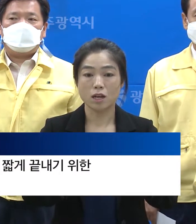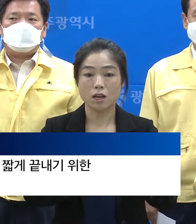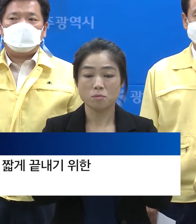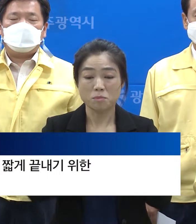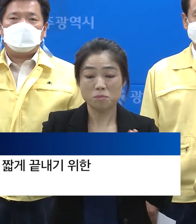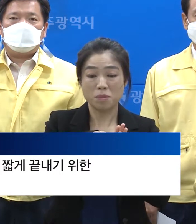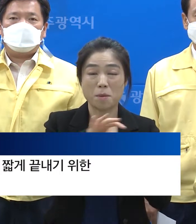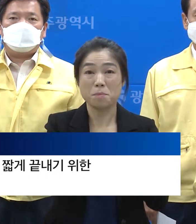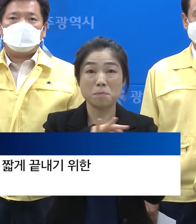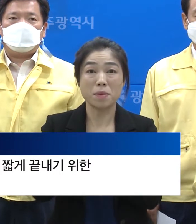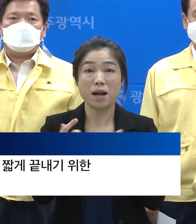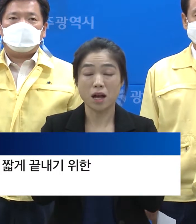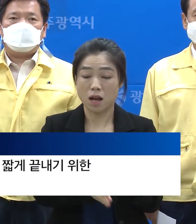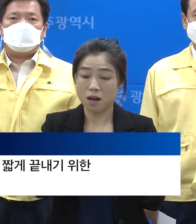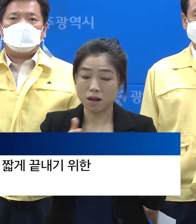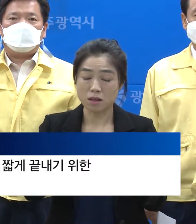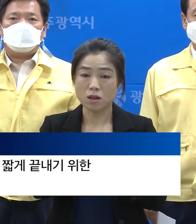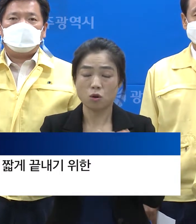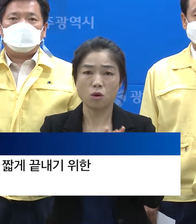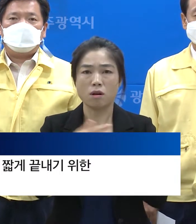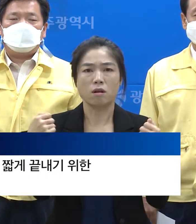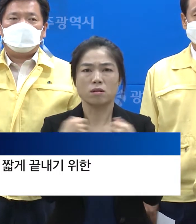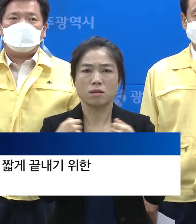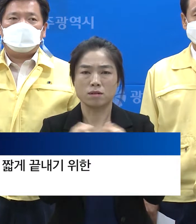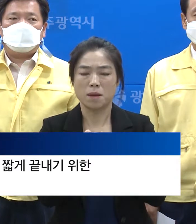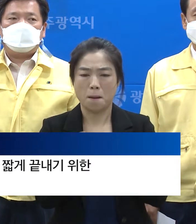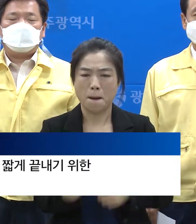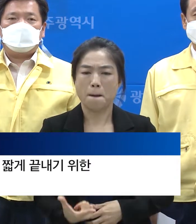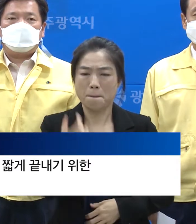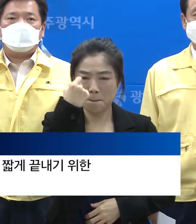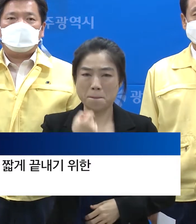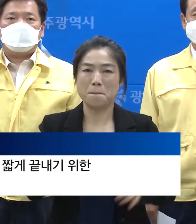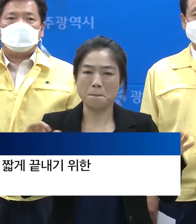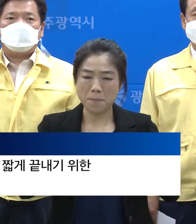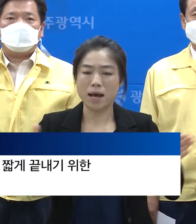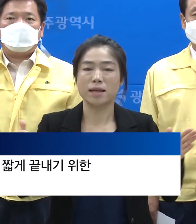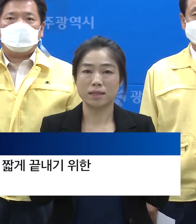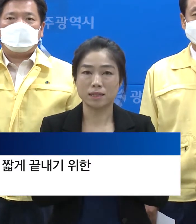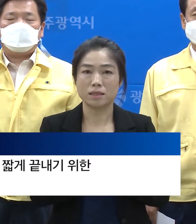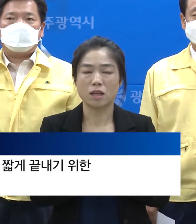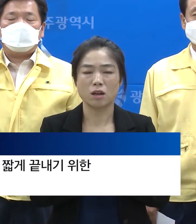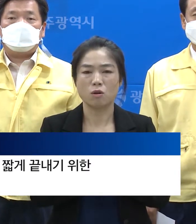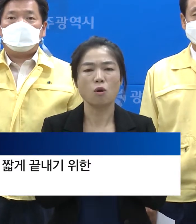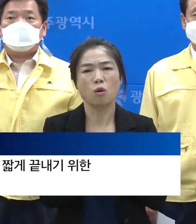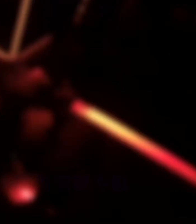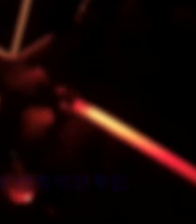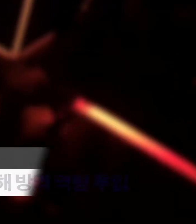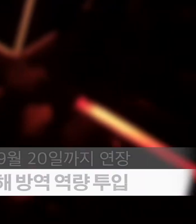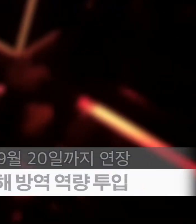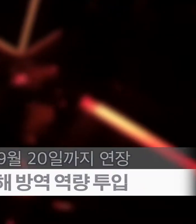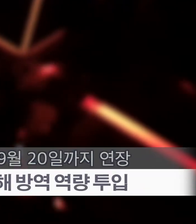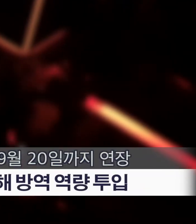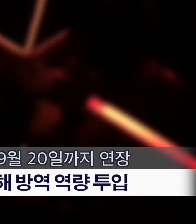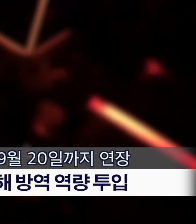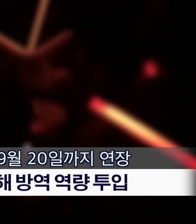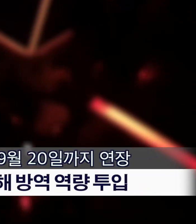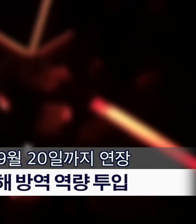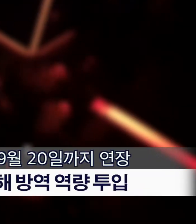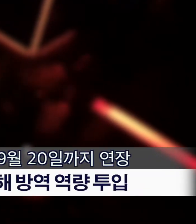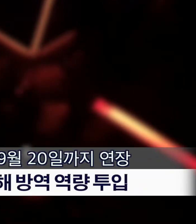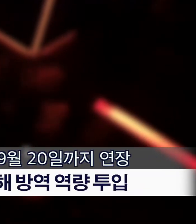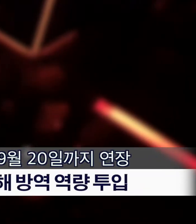3단계 초치 연장은 코로나 와 의 전쟁 을 짧게 끝내기 위한 불가피한 선택입니다 이에 따라 광주시는